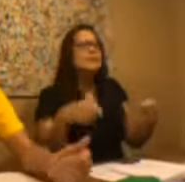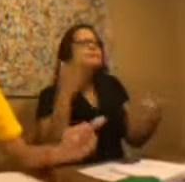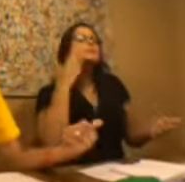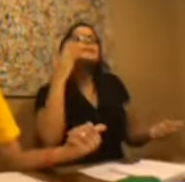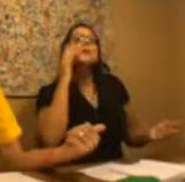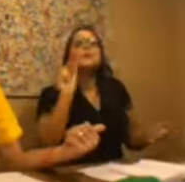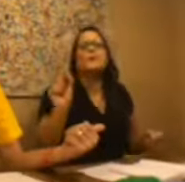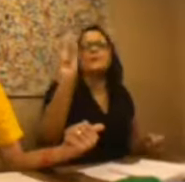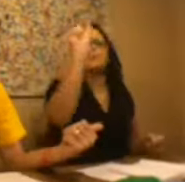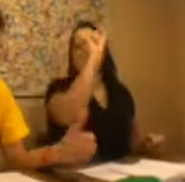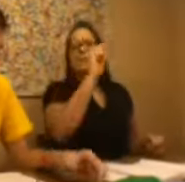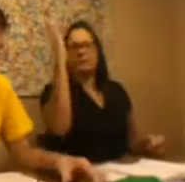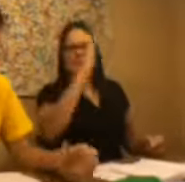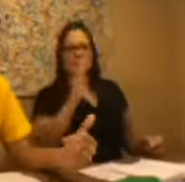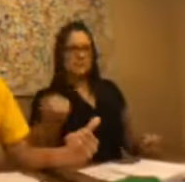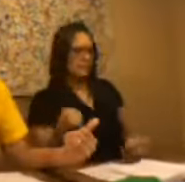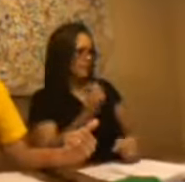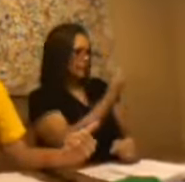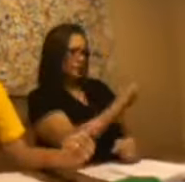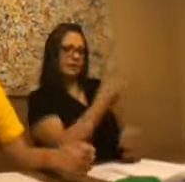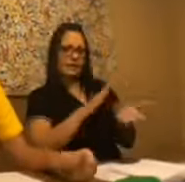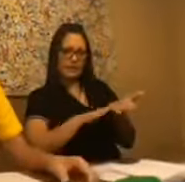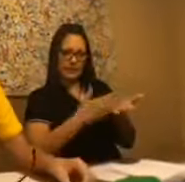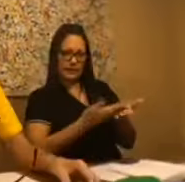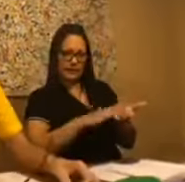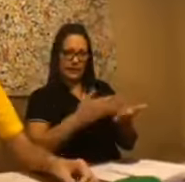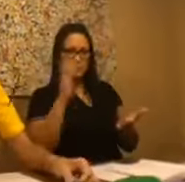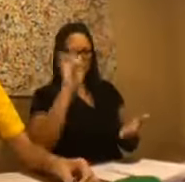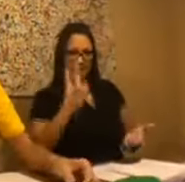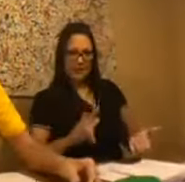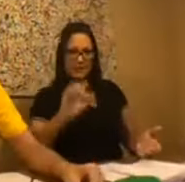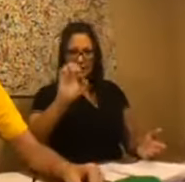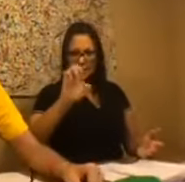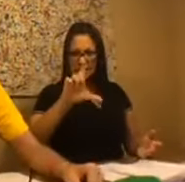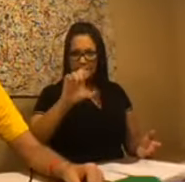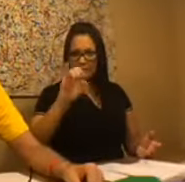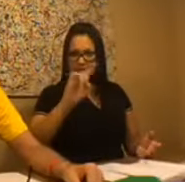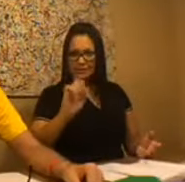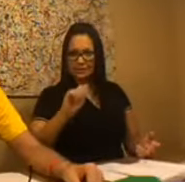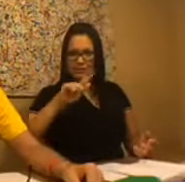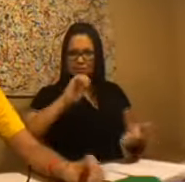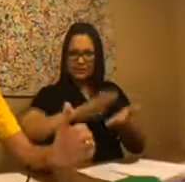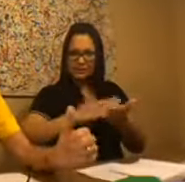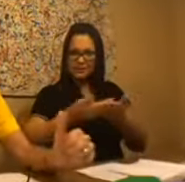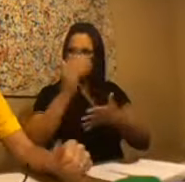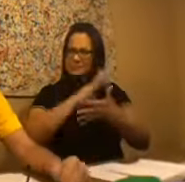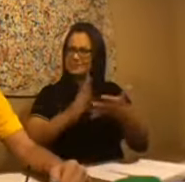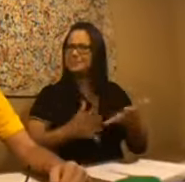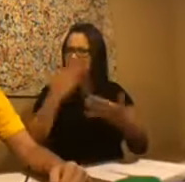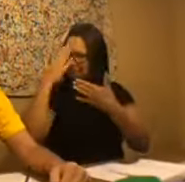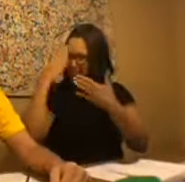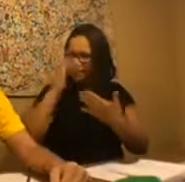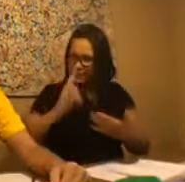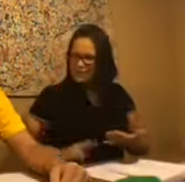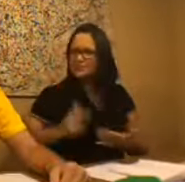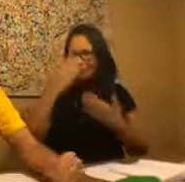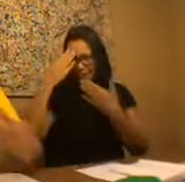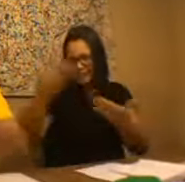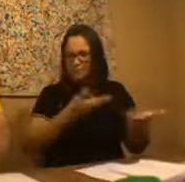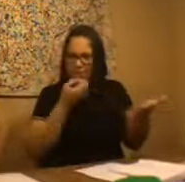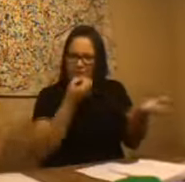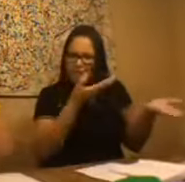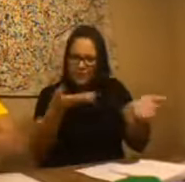está acontecendo ao meu lado aqui e querida elisângela que é nosso intérprete de libras muito obrigado é bem